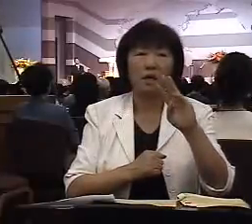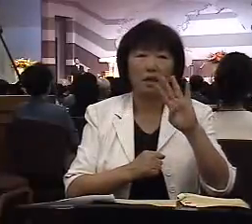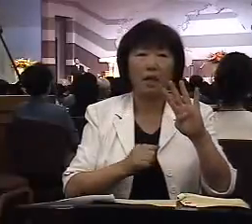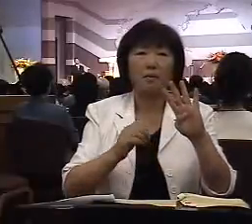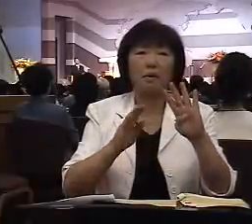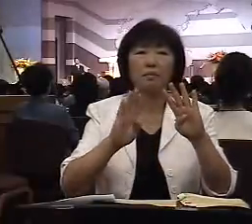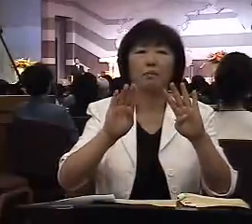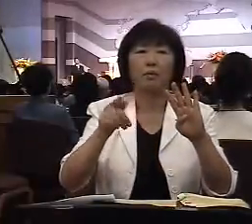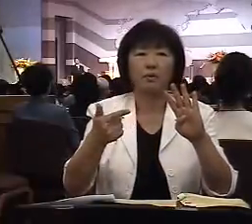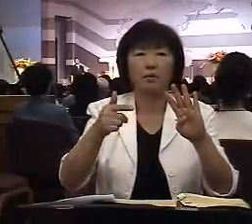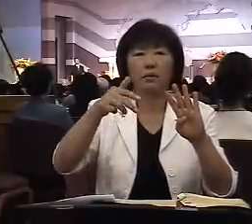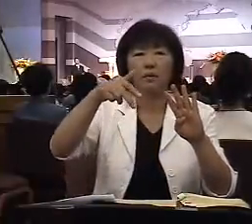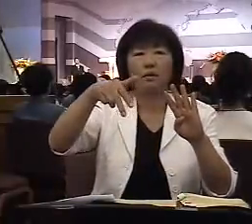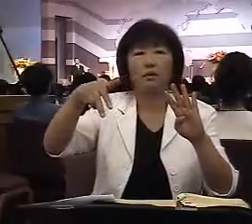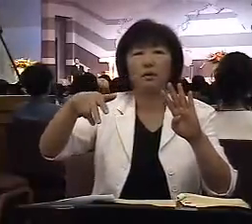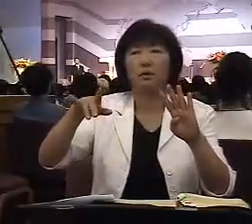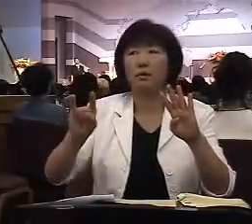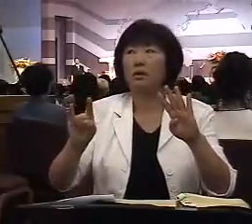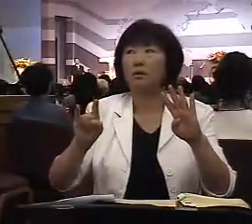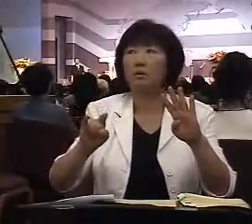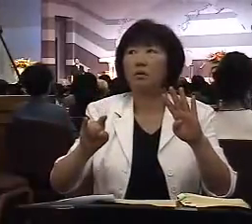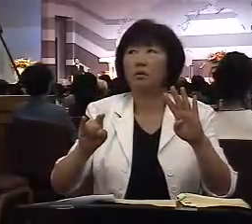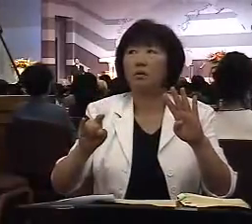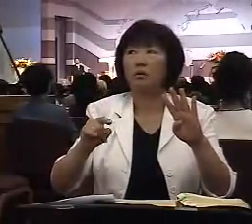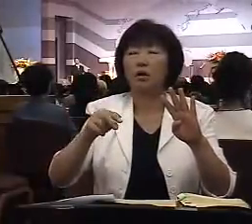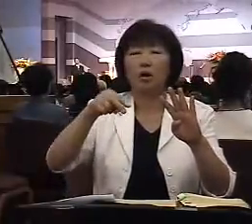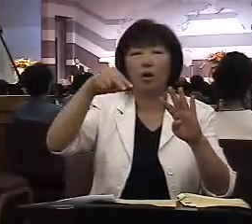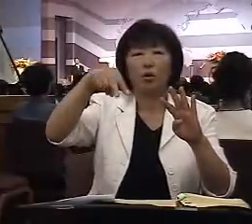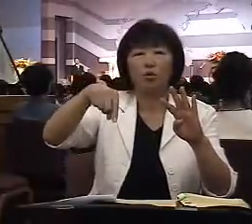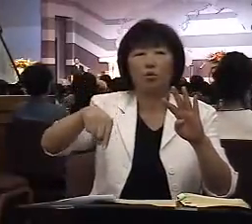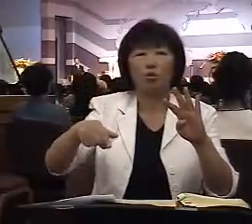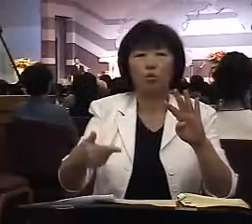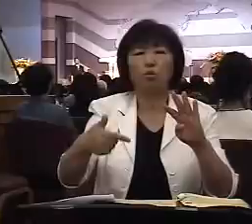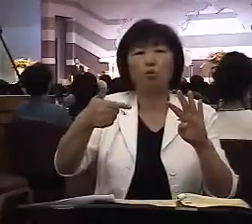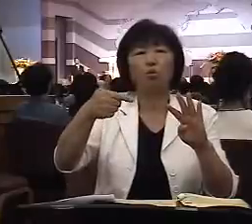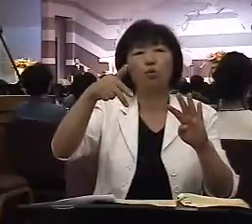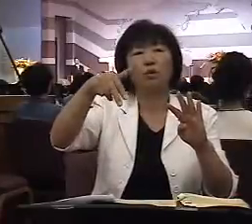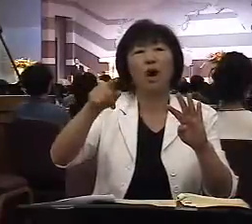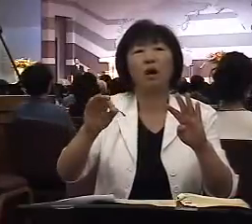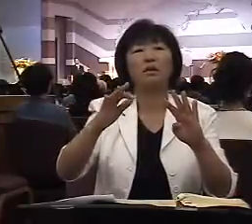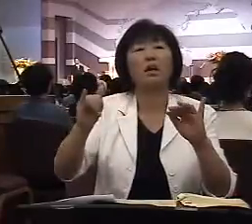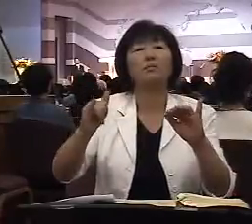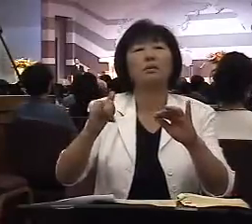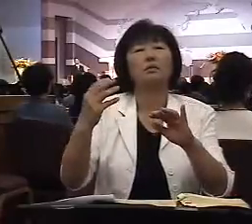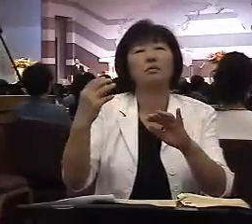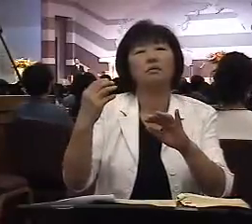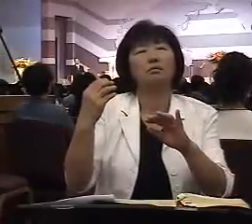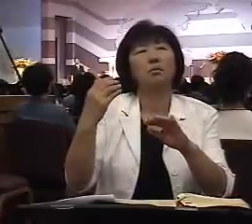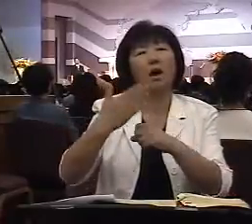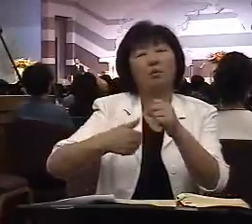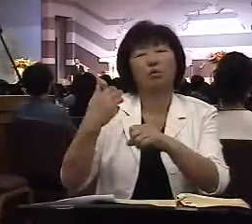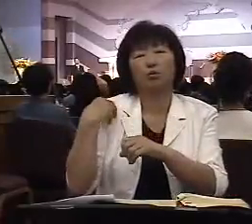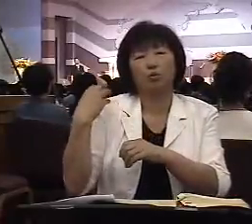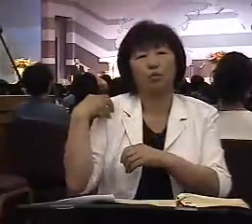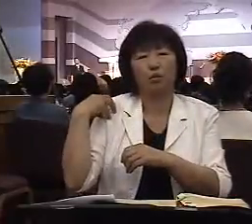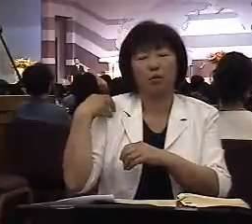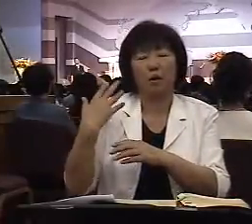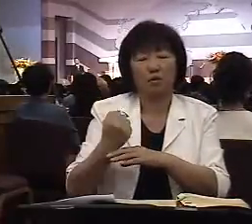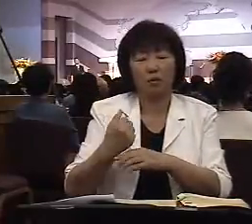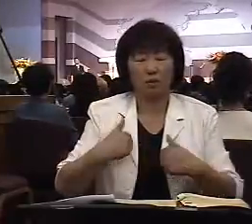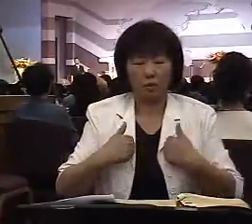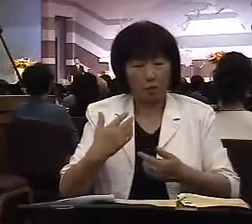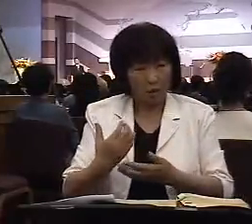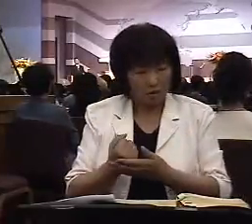하는데 그러려면 우리 순장님들 가운데서 하나님의 그 마음을 받아들이고 하나님이 주시는 부담을 기쁨으로